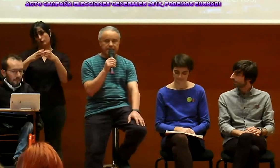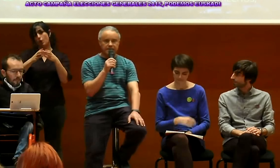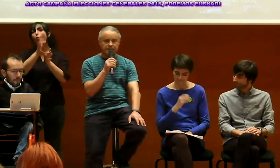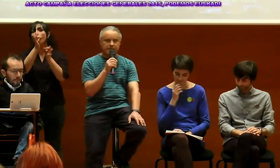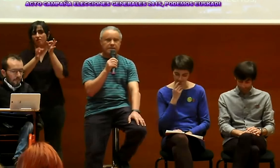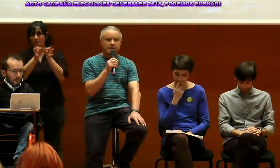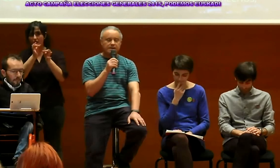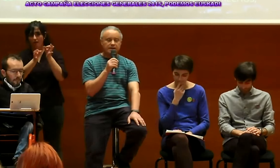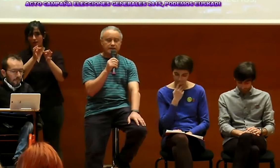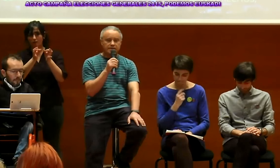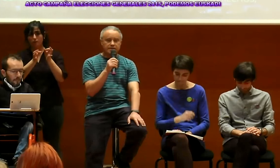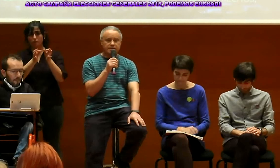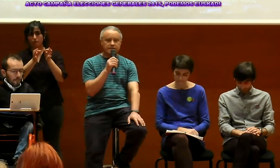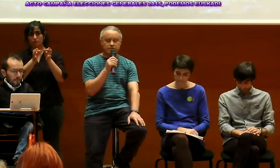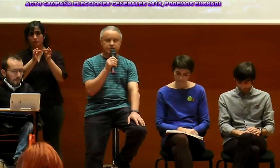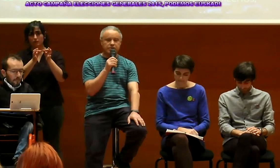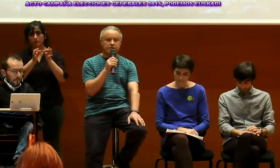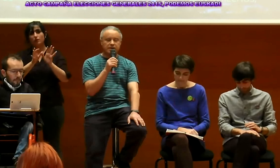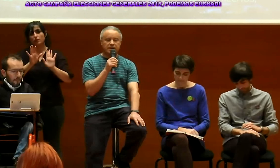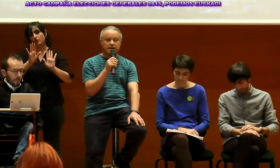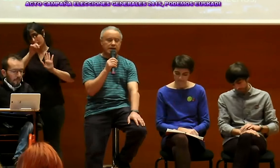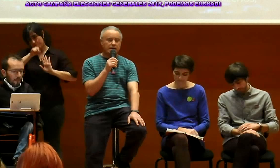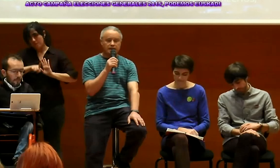Judicial e incluso